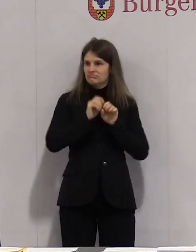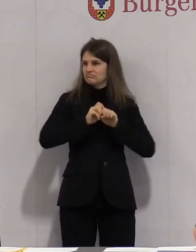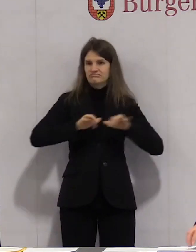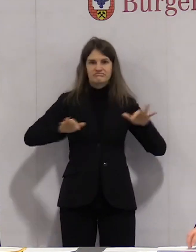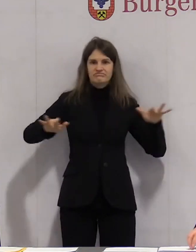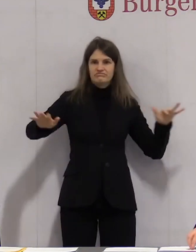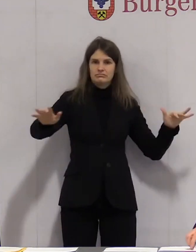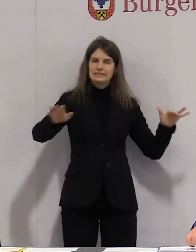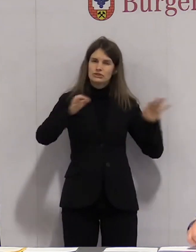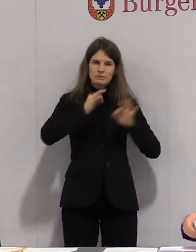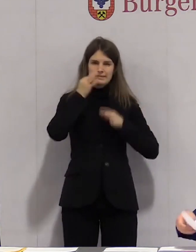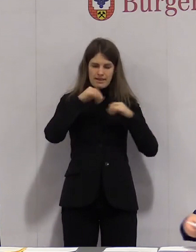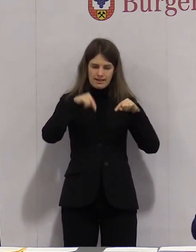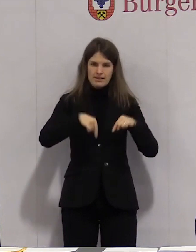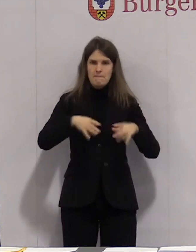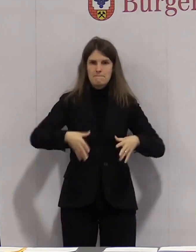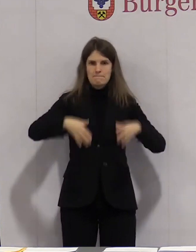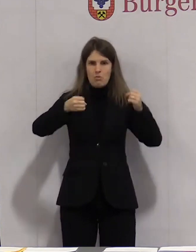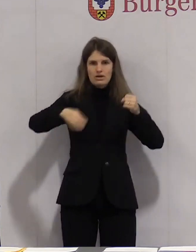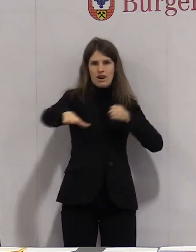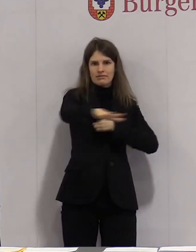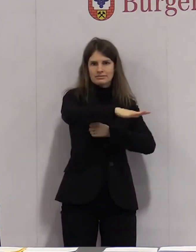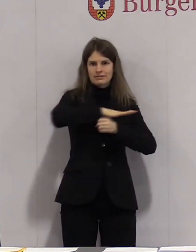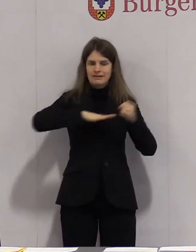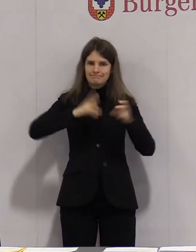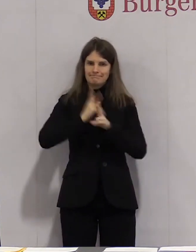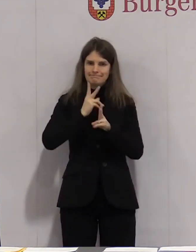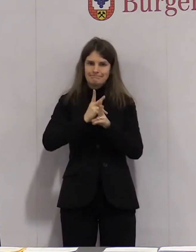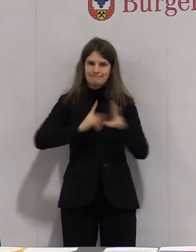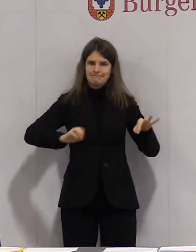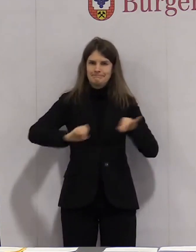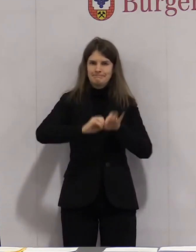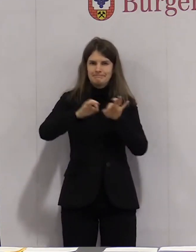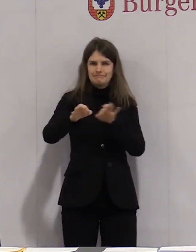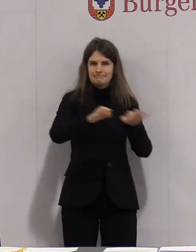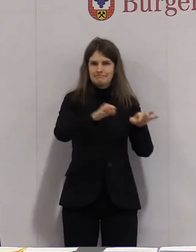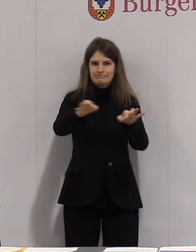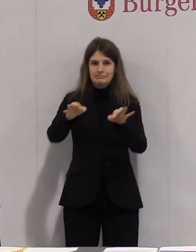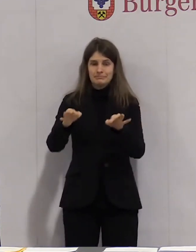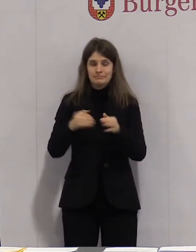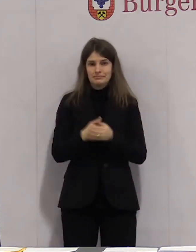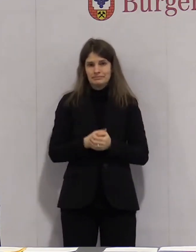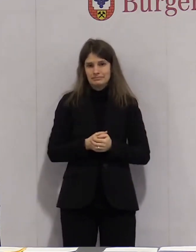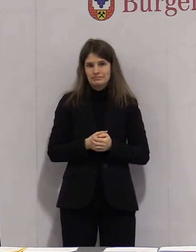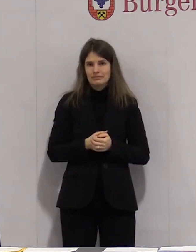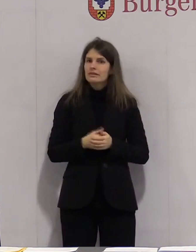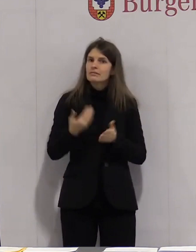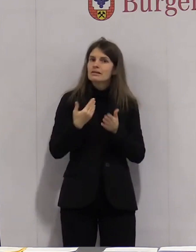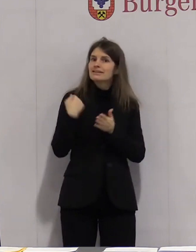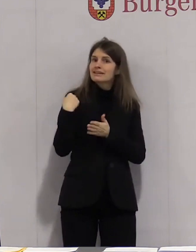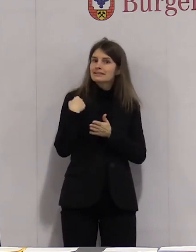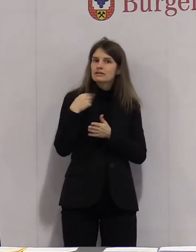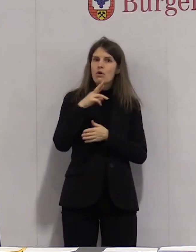burgenlandkreis und wenn ich mir die karte die gestern das robert koch institut veröffentlicht